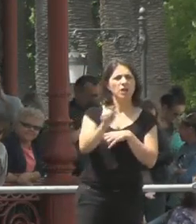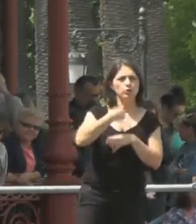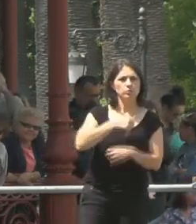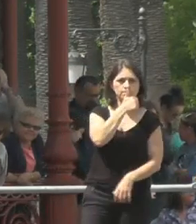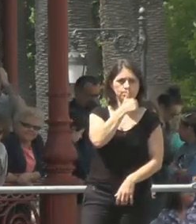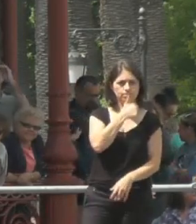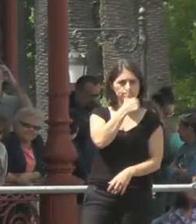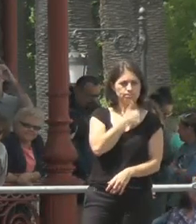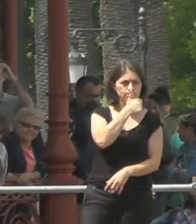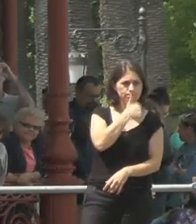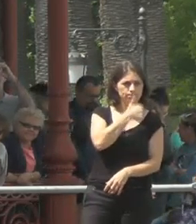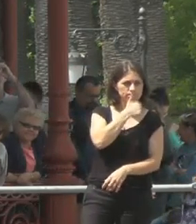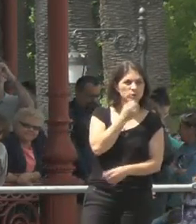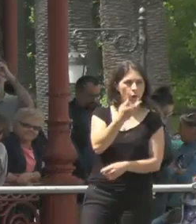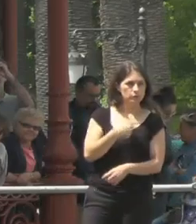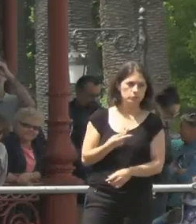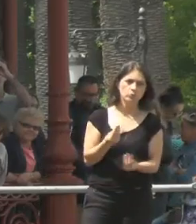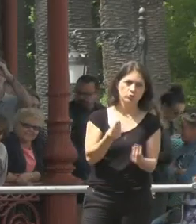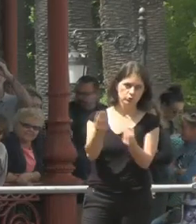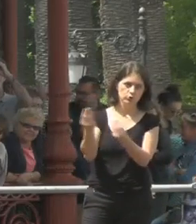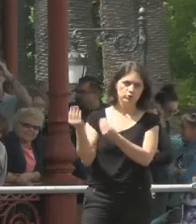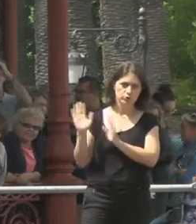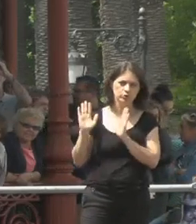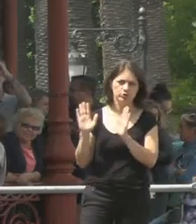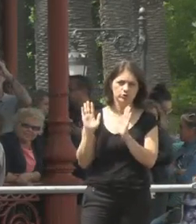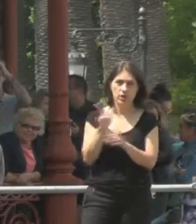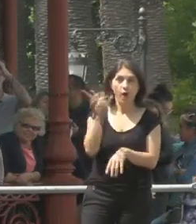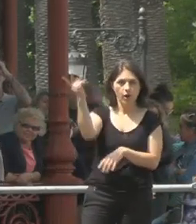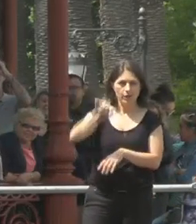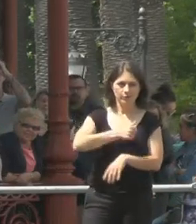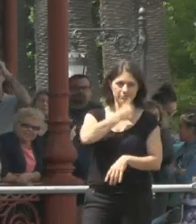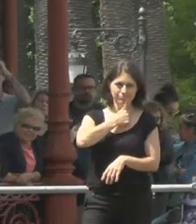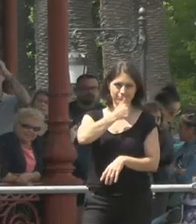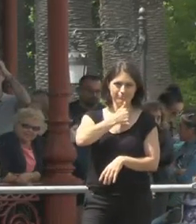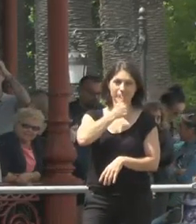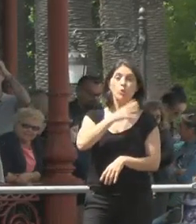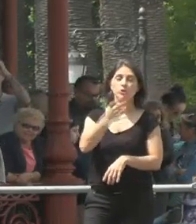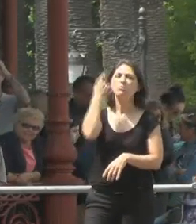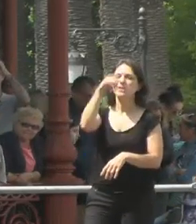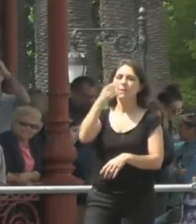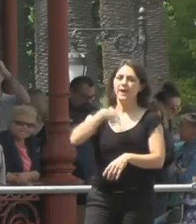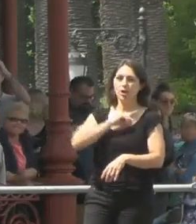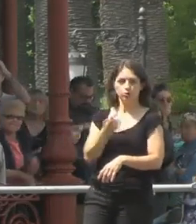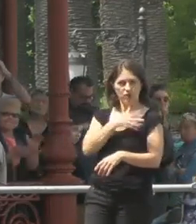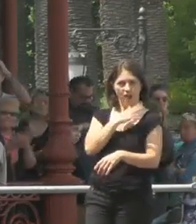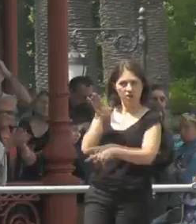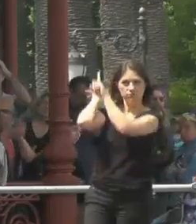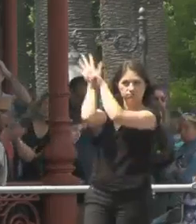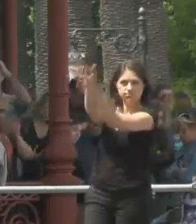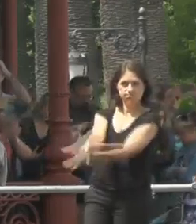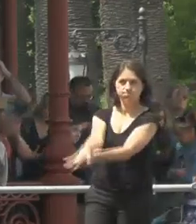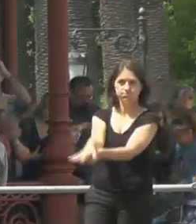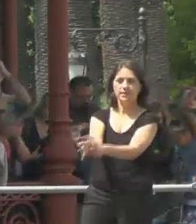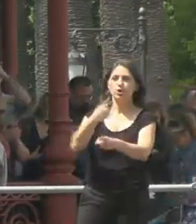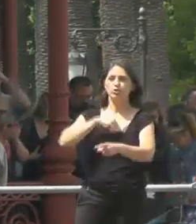resistiendo nosotros? Muchos. Ahora resisten ellos porque saben que vamos a por ellos y les vamos a